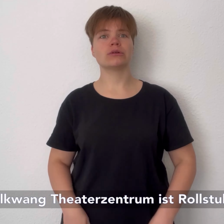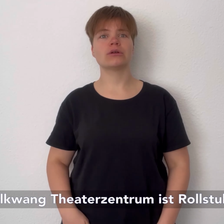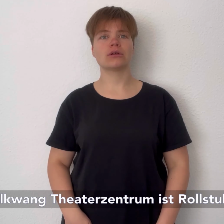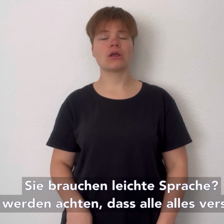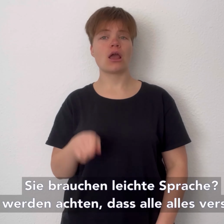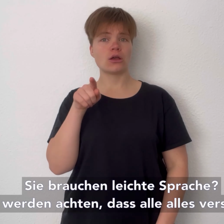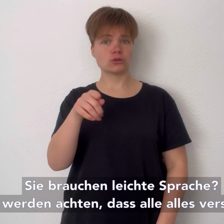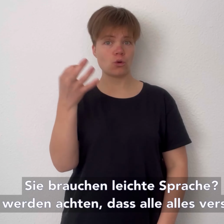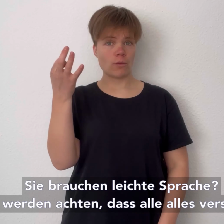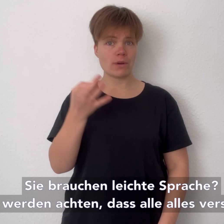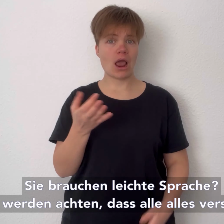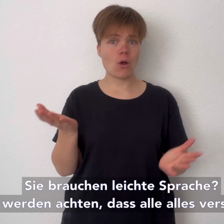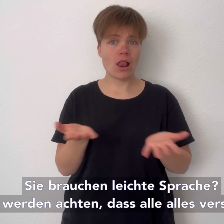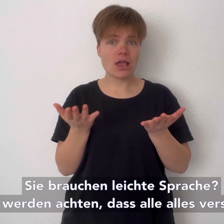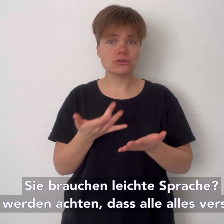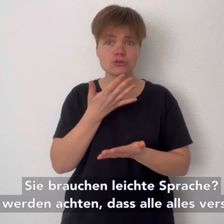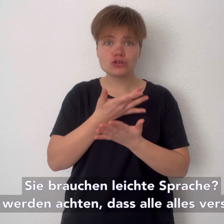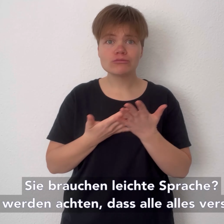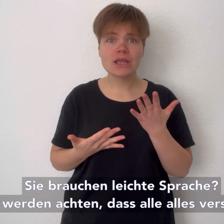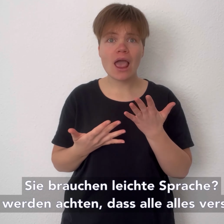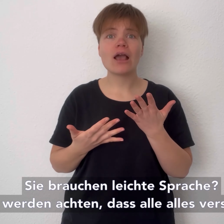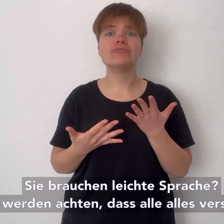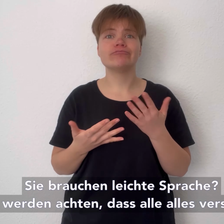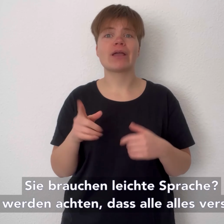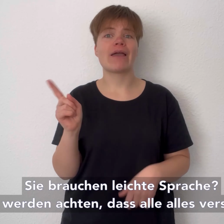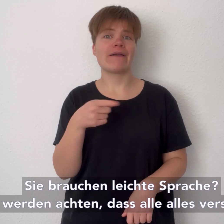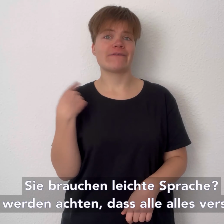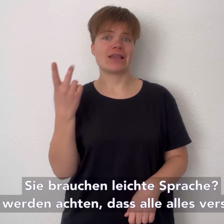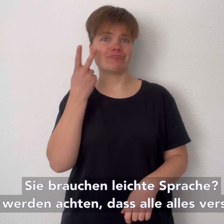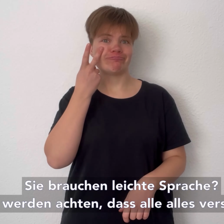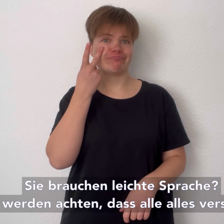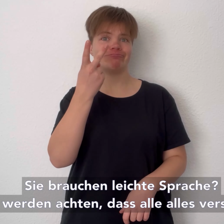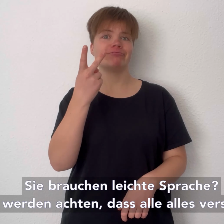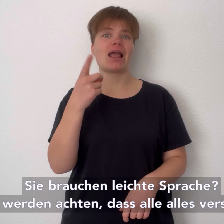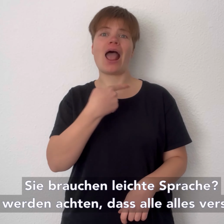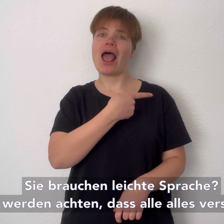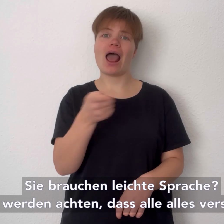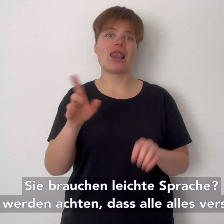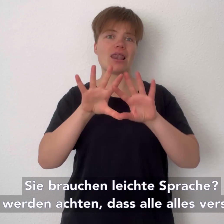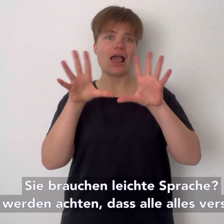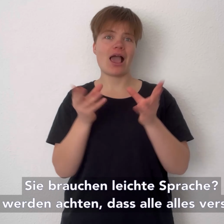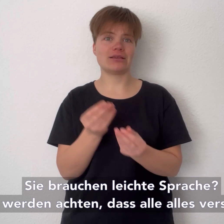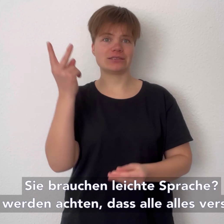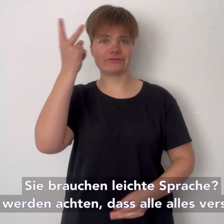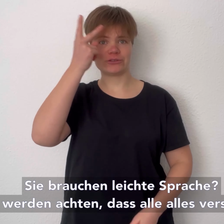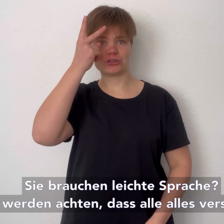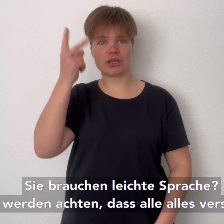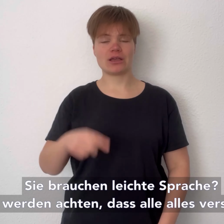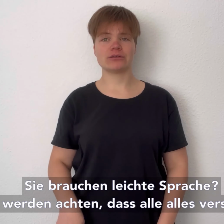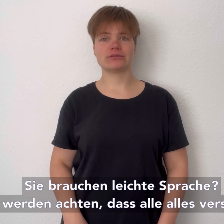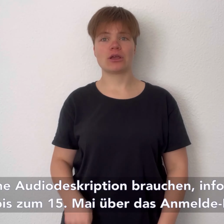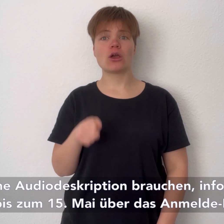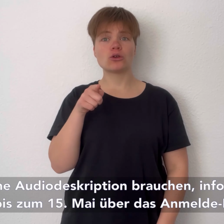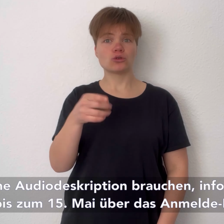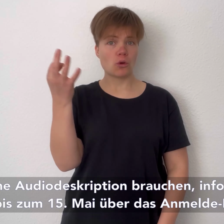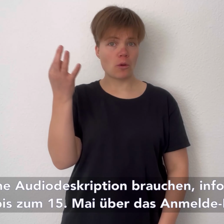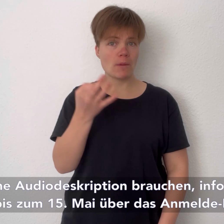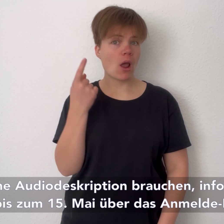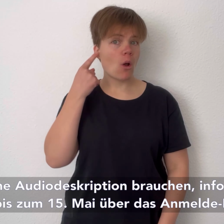Sie brauchen leichte Sprache? Wir werden darauf achten, dass alle alles verstehen. Wenn Sie eine